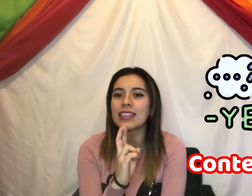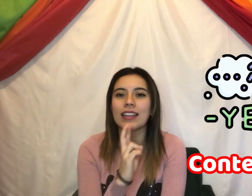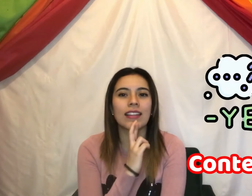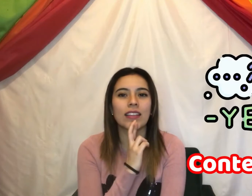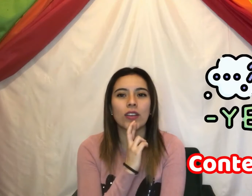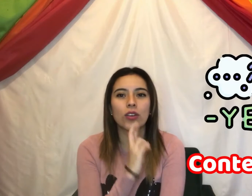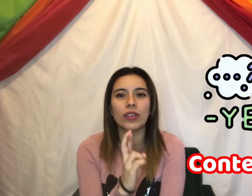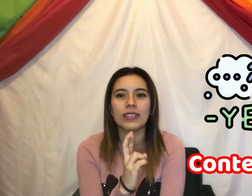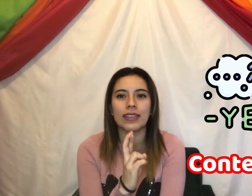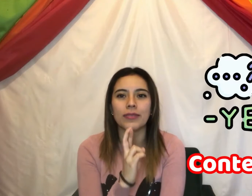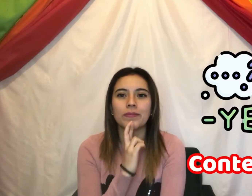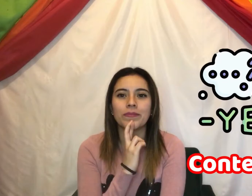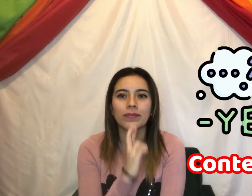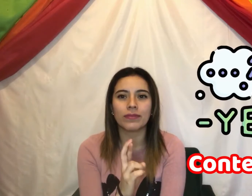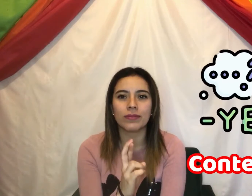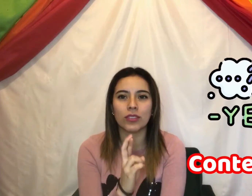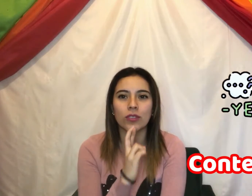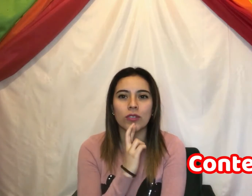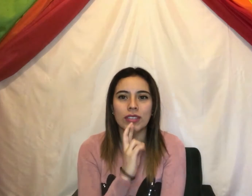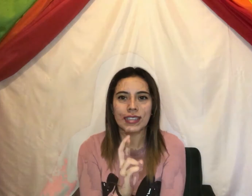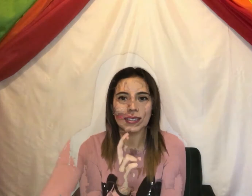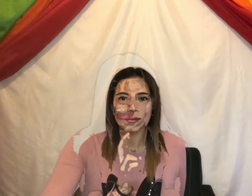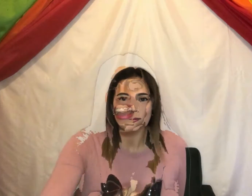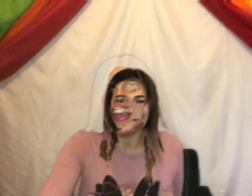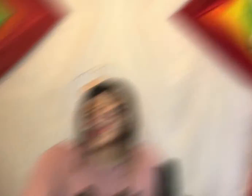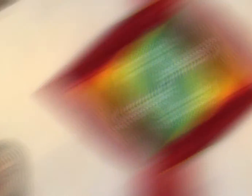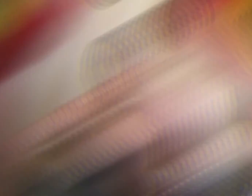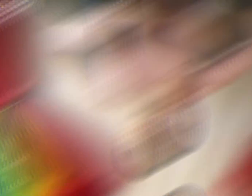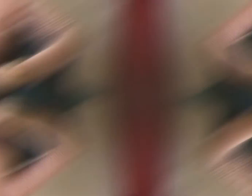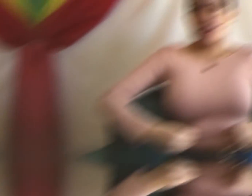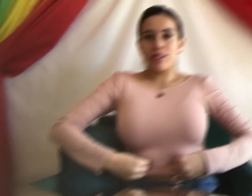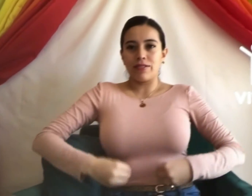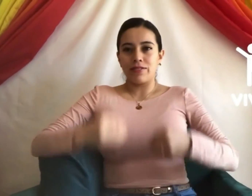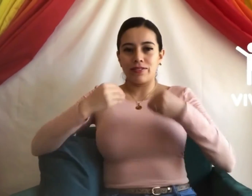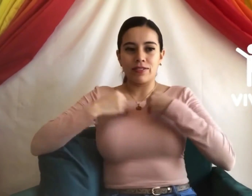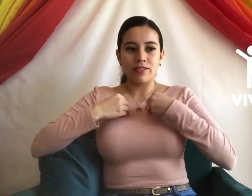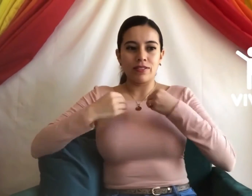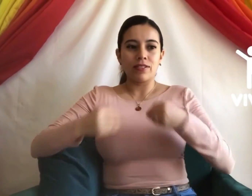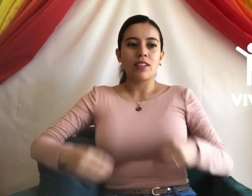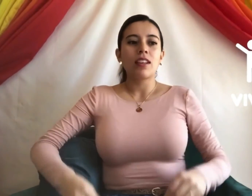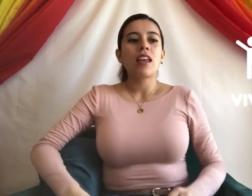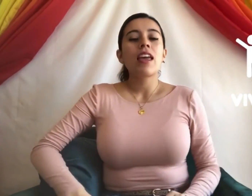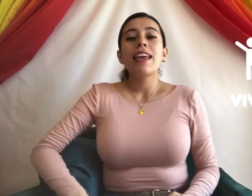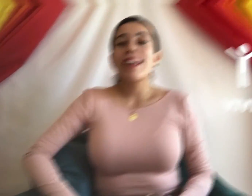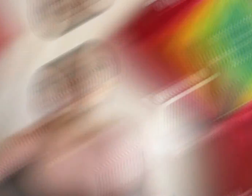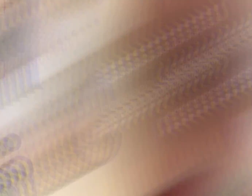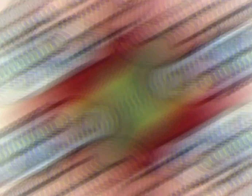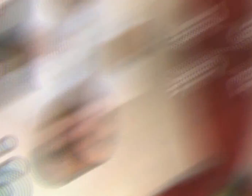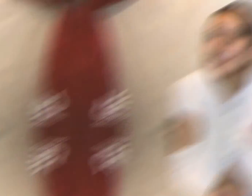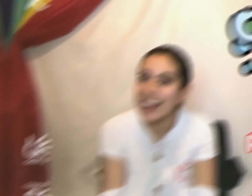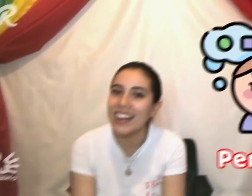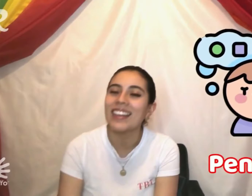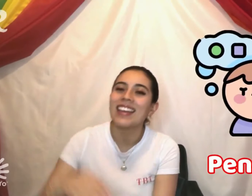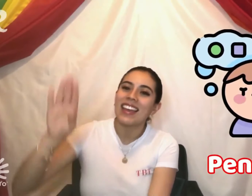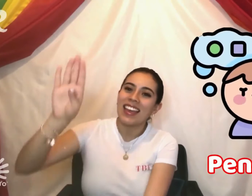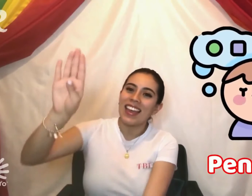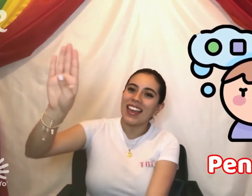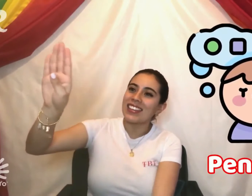adelante. Contestar. Contestar. Vivir. Y pensar es con